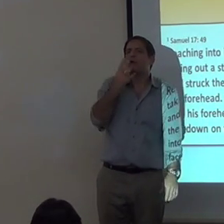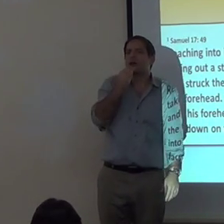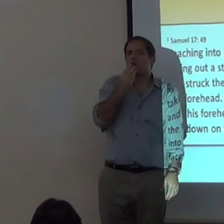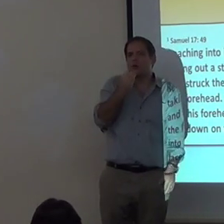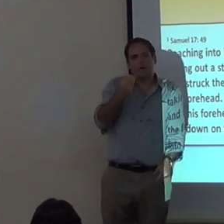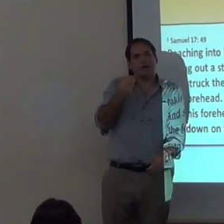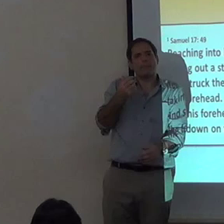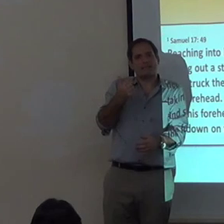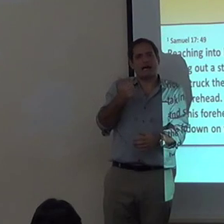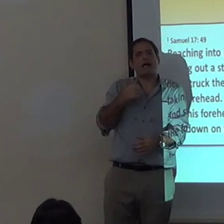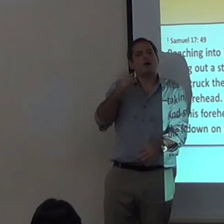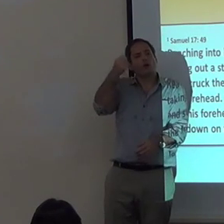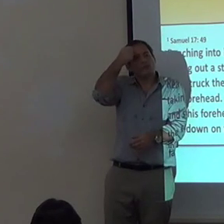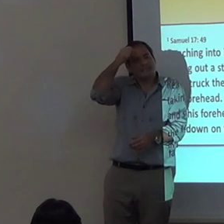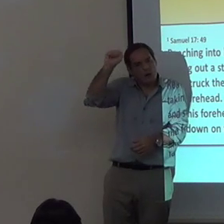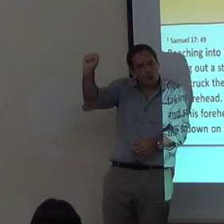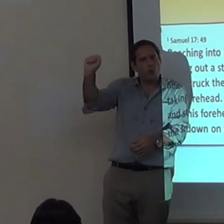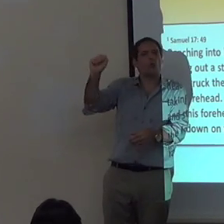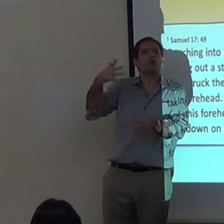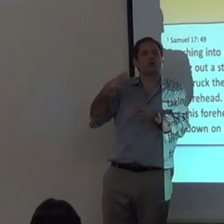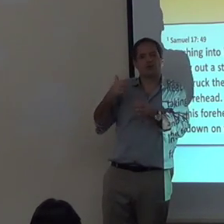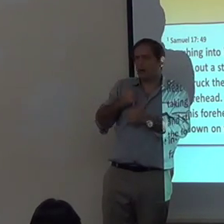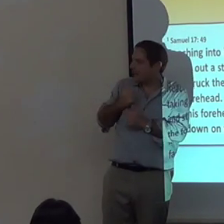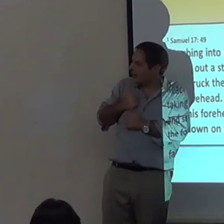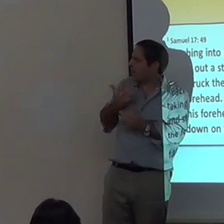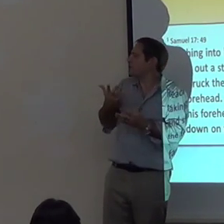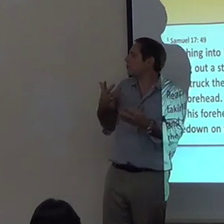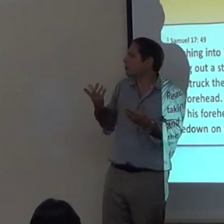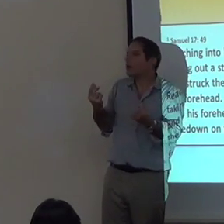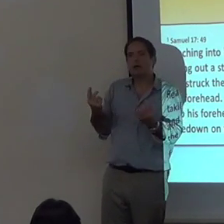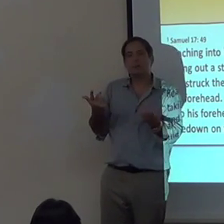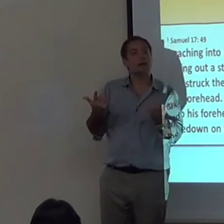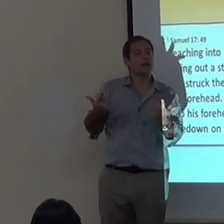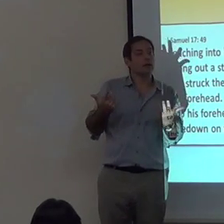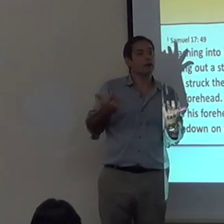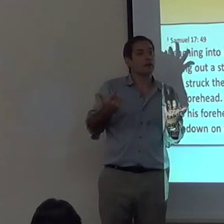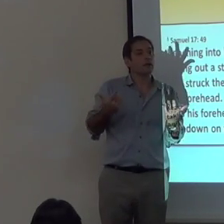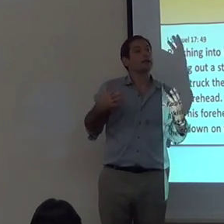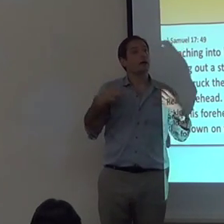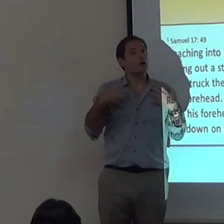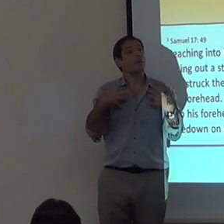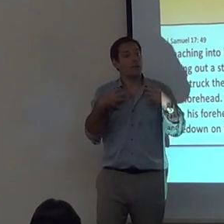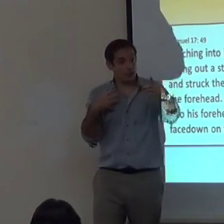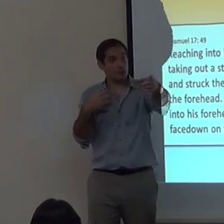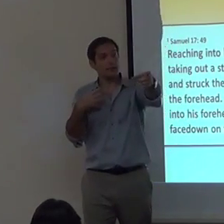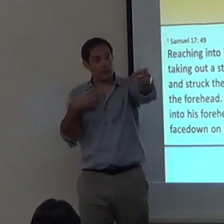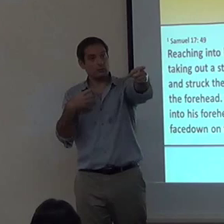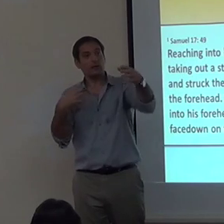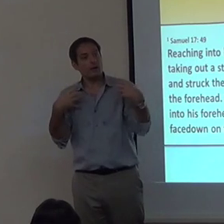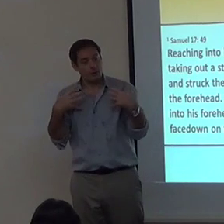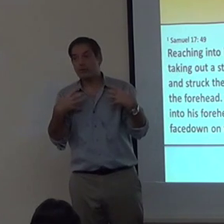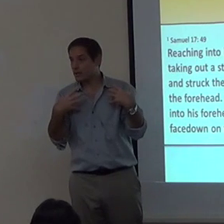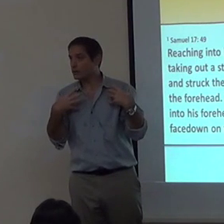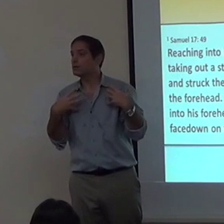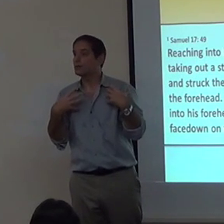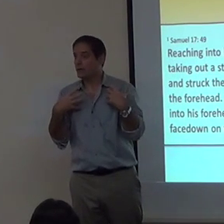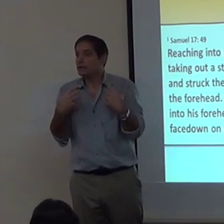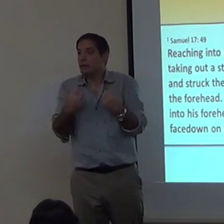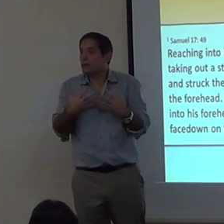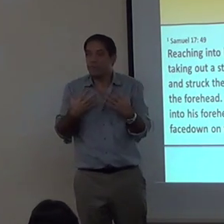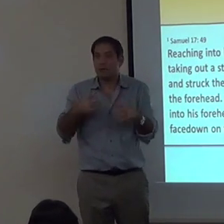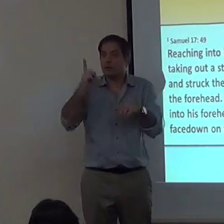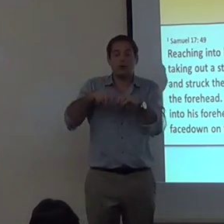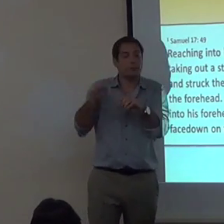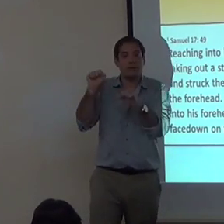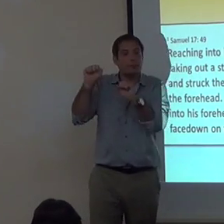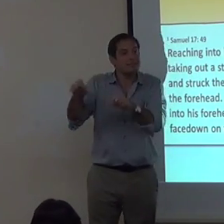¿Por qué? Porque los judíos, ¿qué pasa? Con Saúl, con su ejército, con... ¿cómo estaba? Estaban con miedo, exacto, estaban con miedo. ¿Ok?